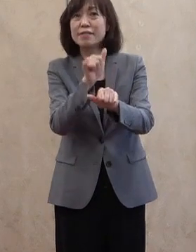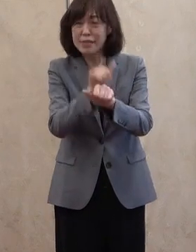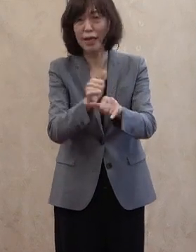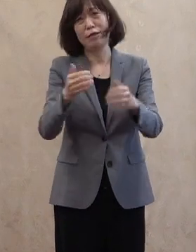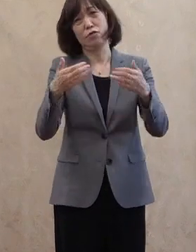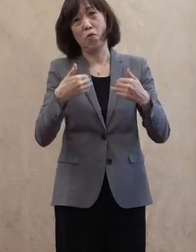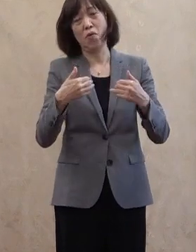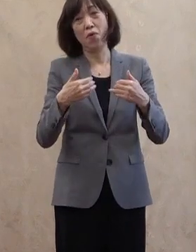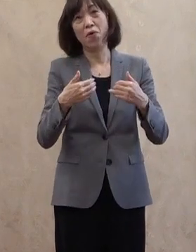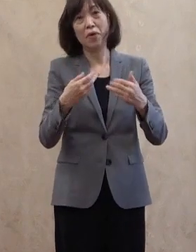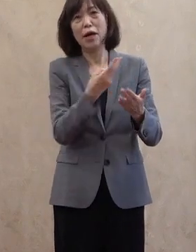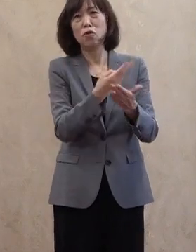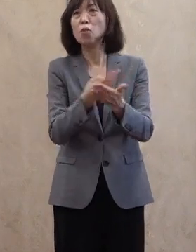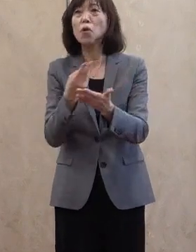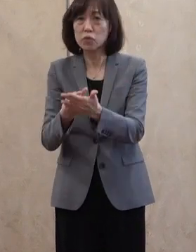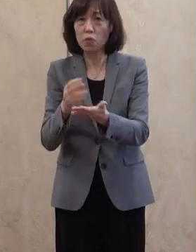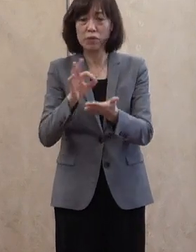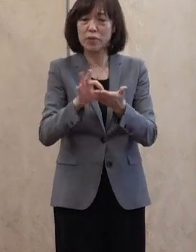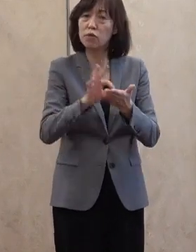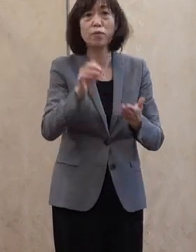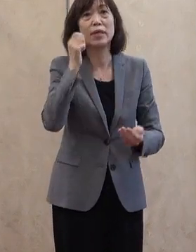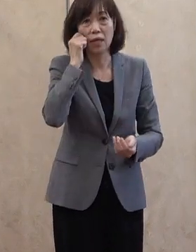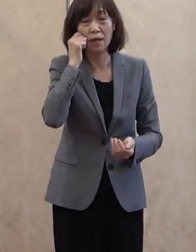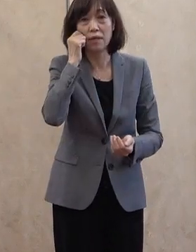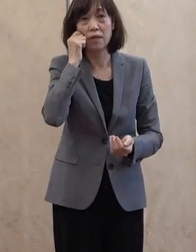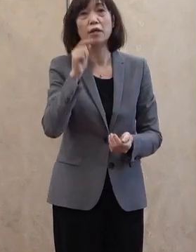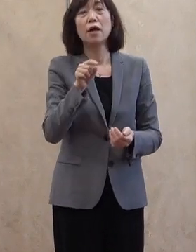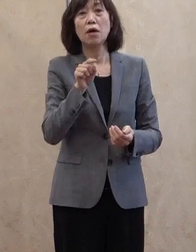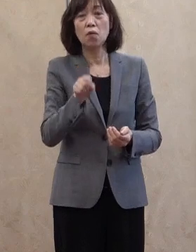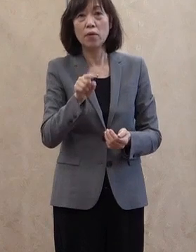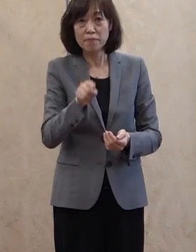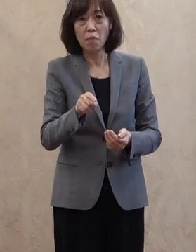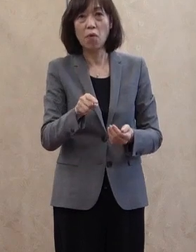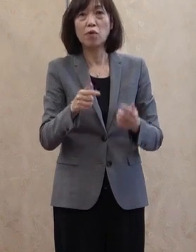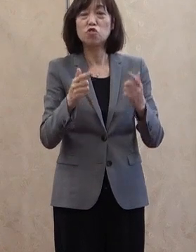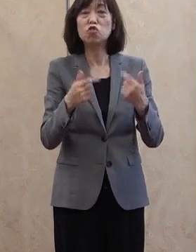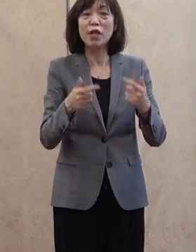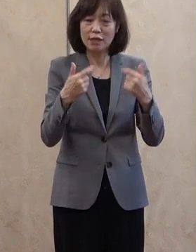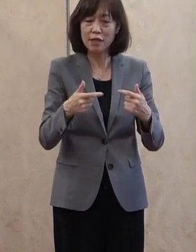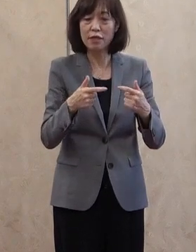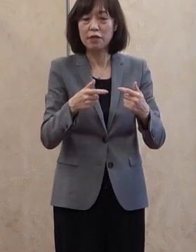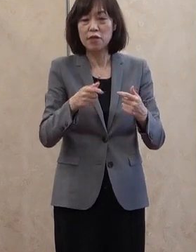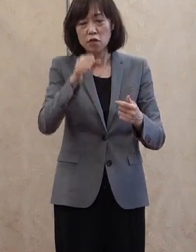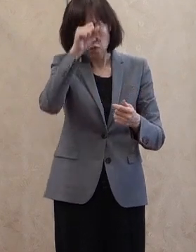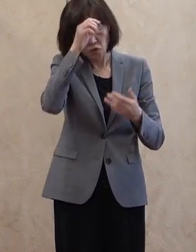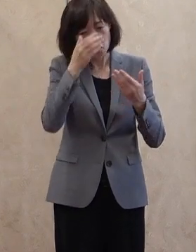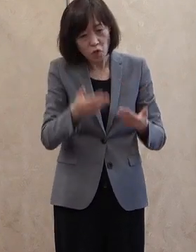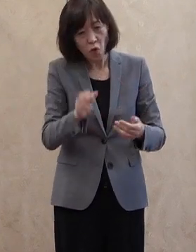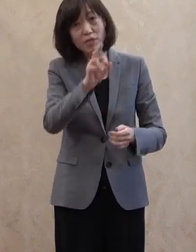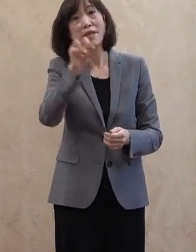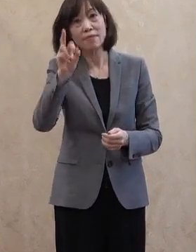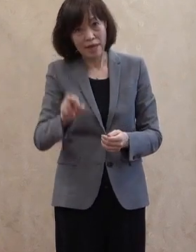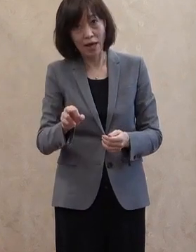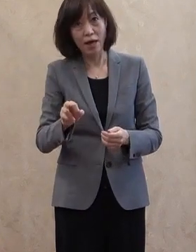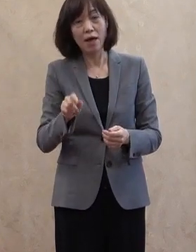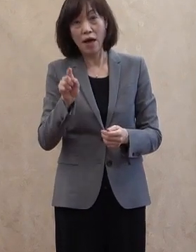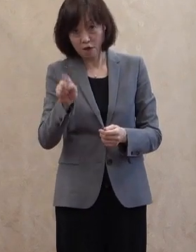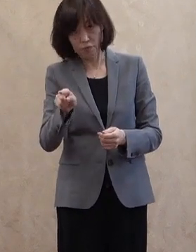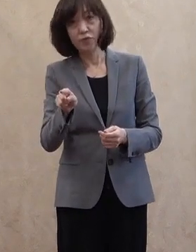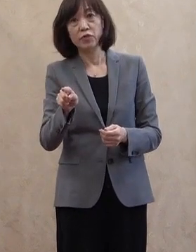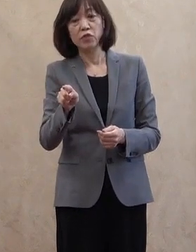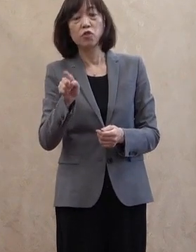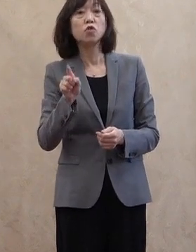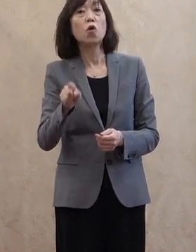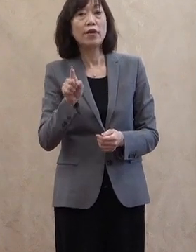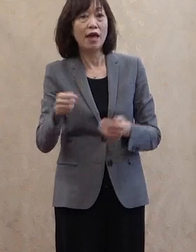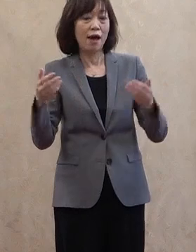病床を動かすということはできません。ただこういったすでに、重症センターの施設はもうこれありますし、そしてま